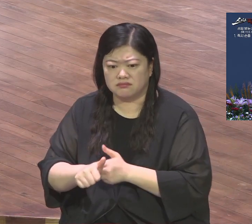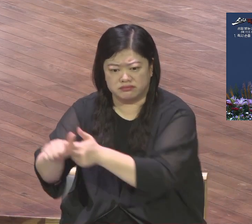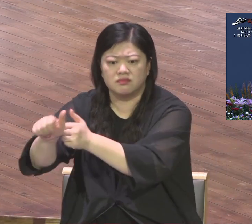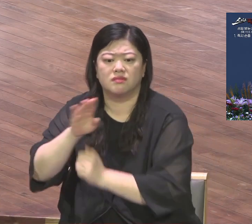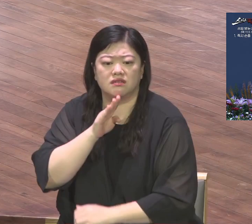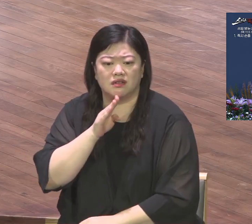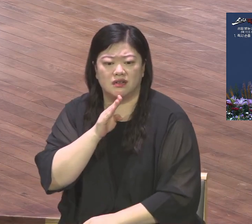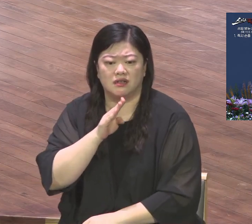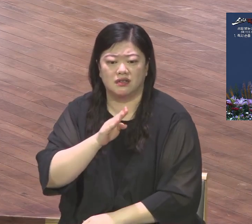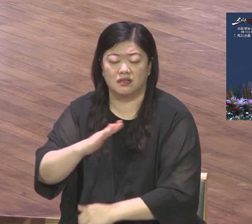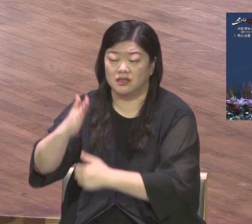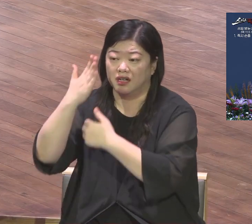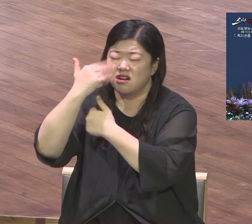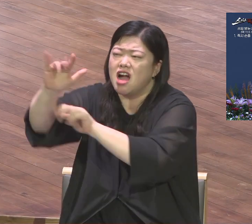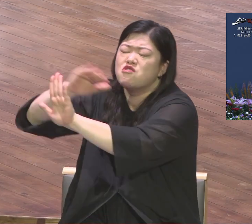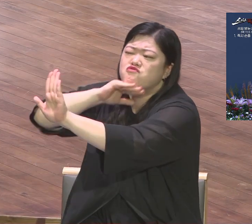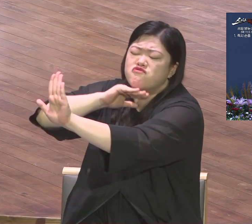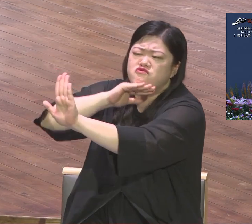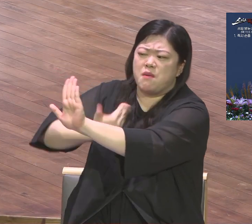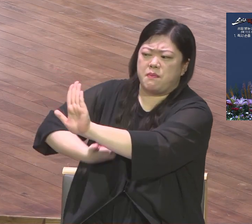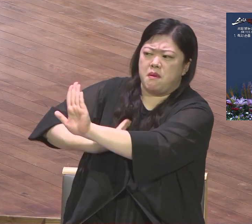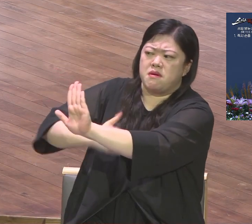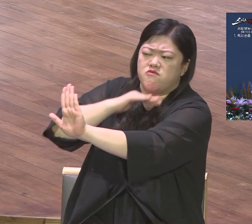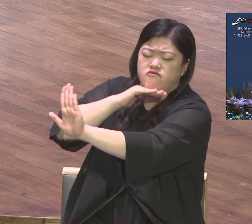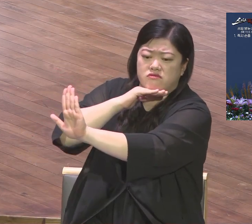이게 영적 성장을 이루어요.